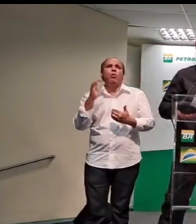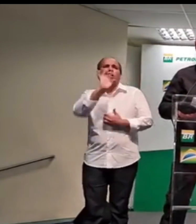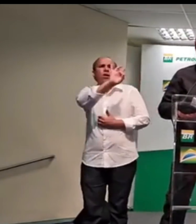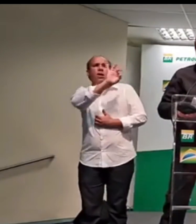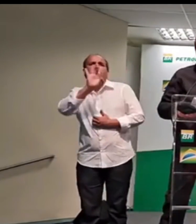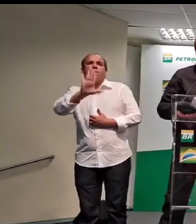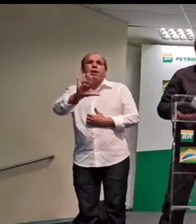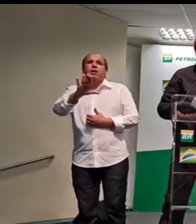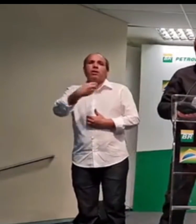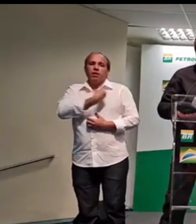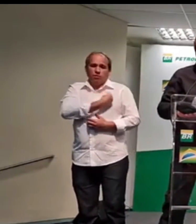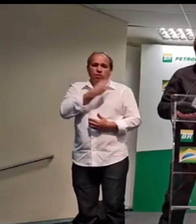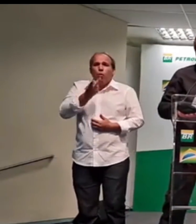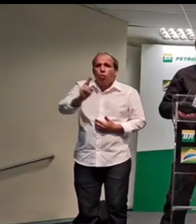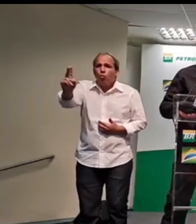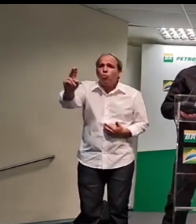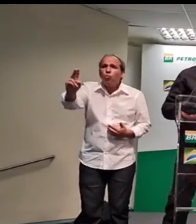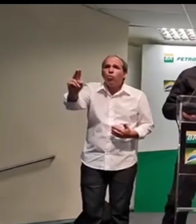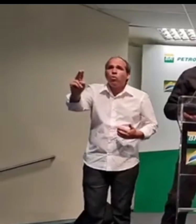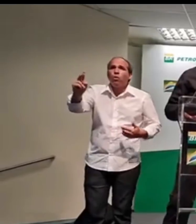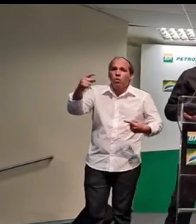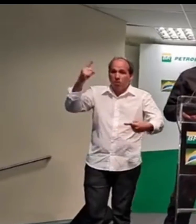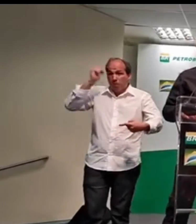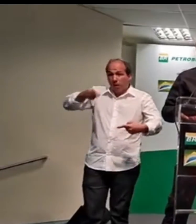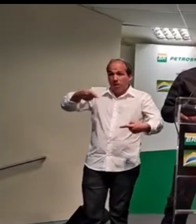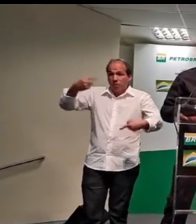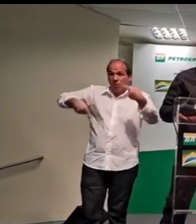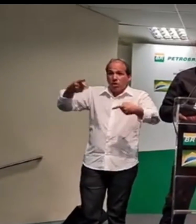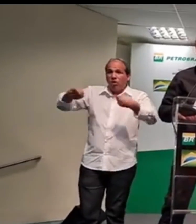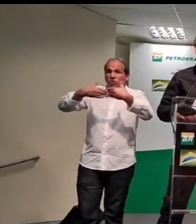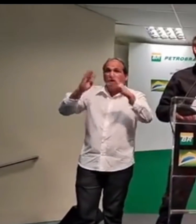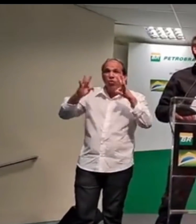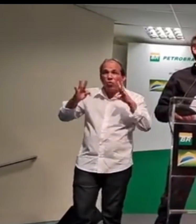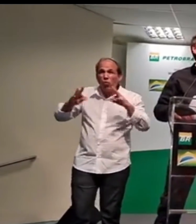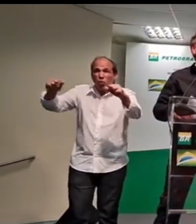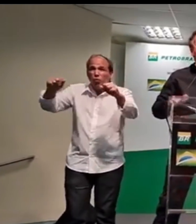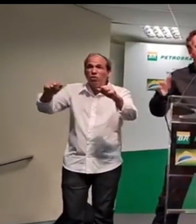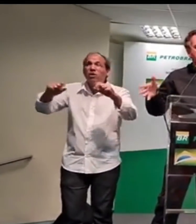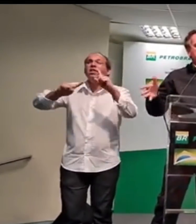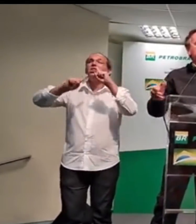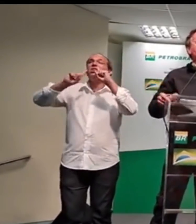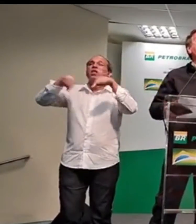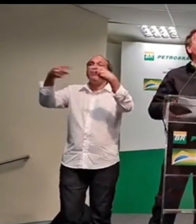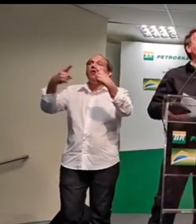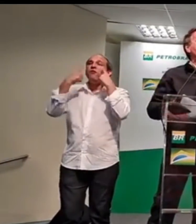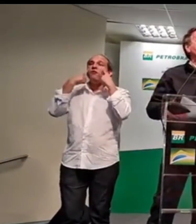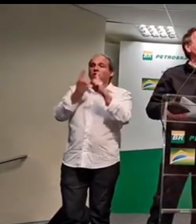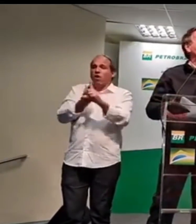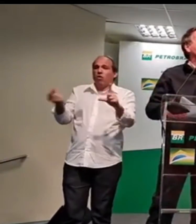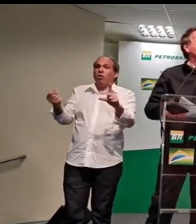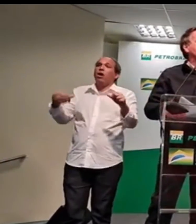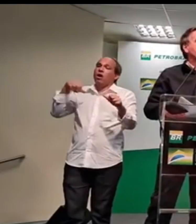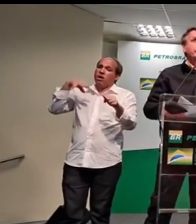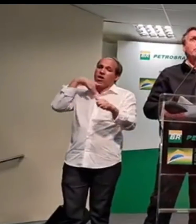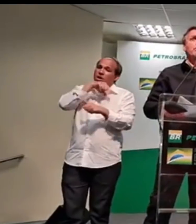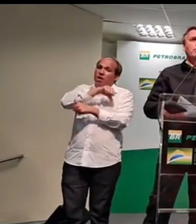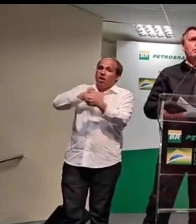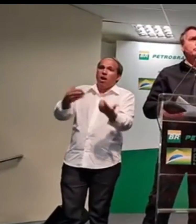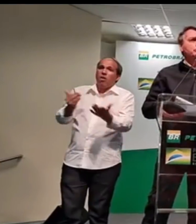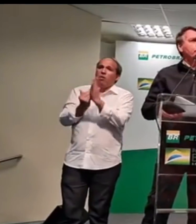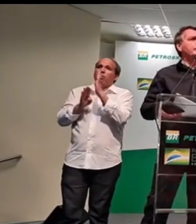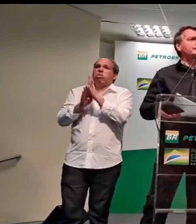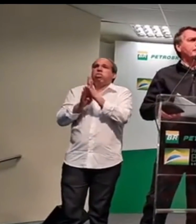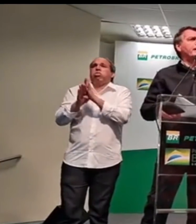Mas a vida continua. A polícia ele fecha tudo. A economia que vem depois, estamos pagando o preço. Assim